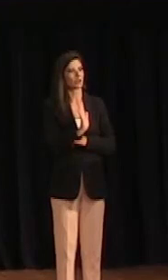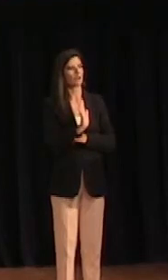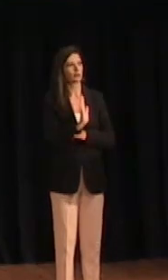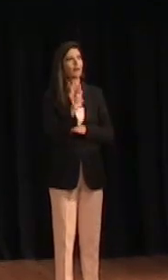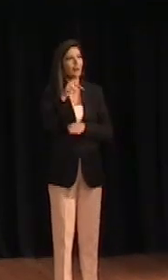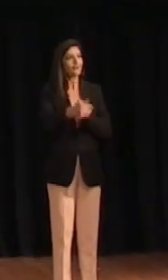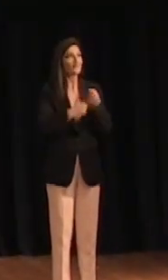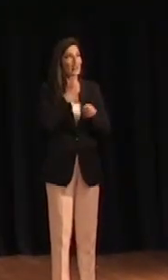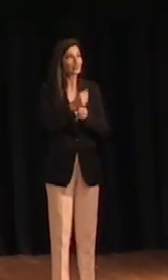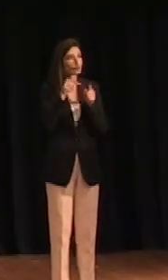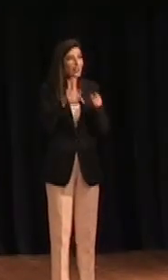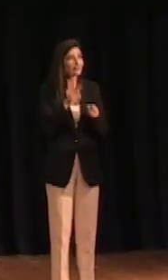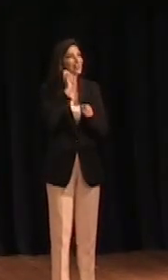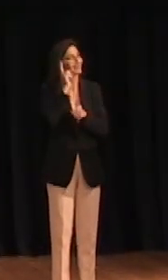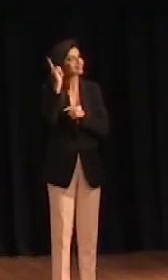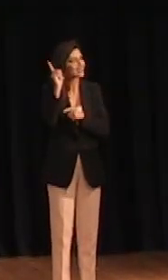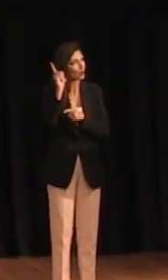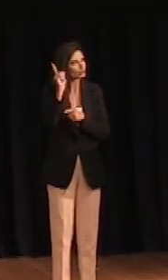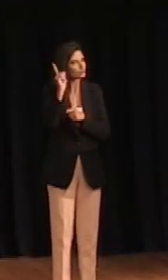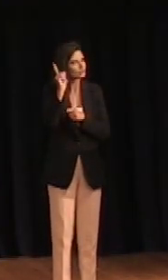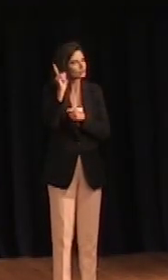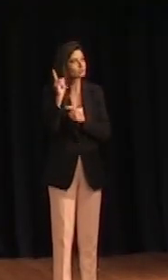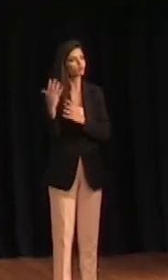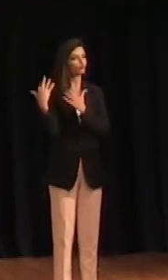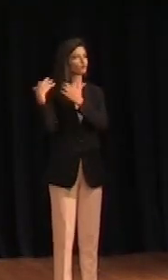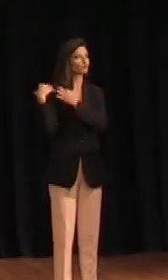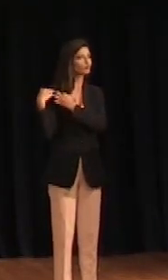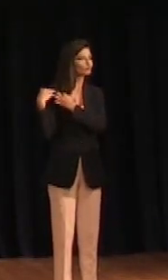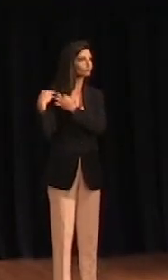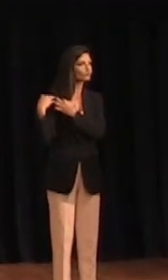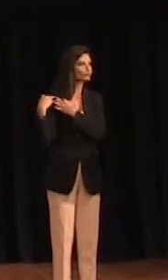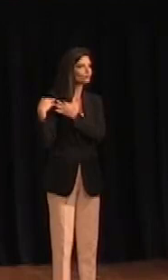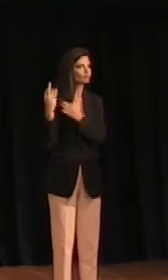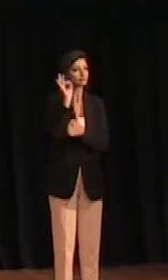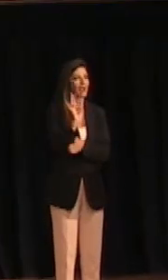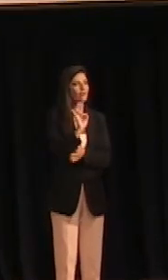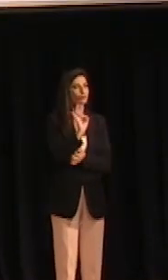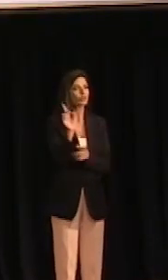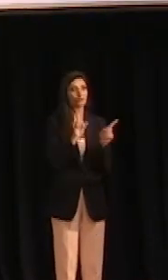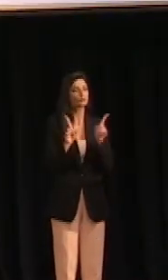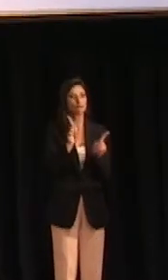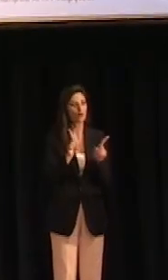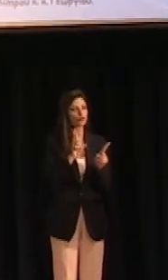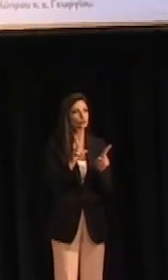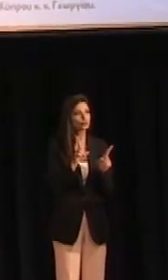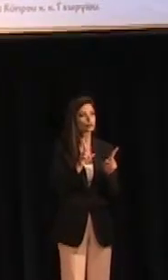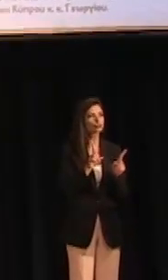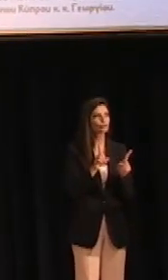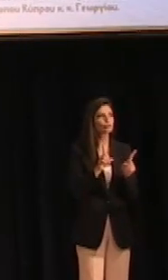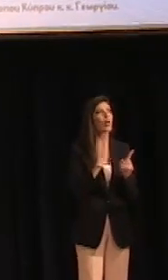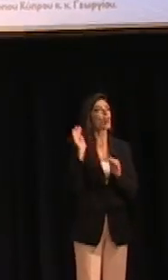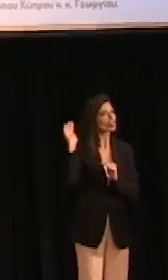ότι φέτος η εκδήλωσή μας τελεί υπό την αιγίδα και υψηλή προστασία και θα είναι με